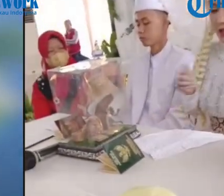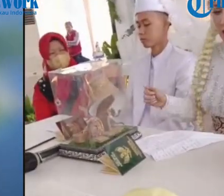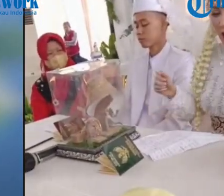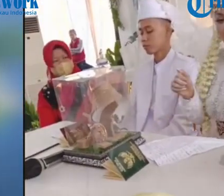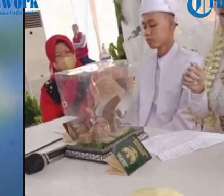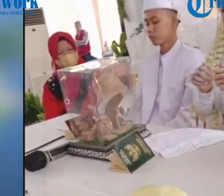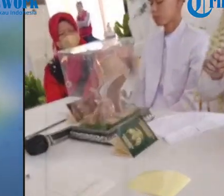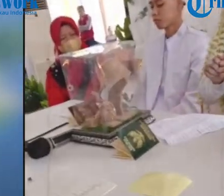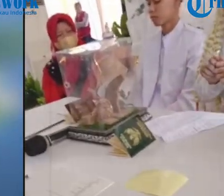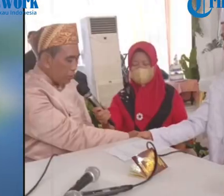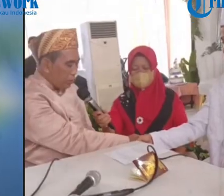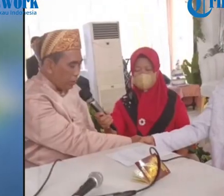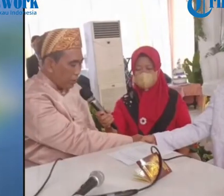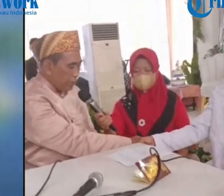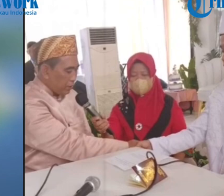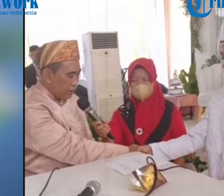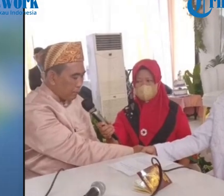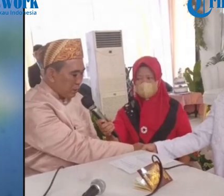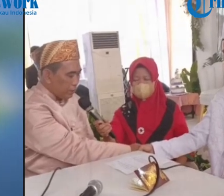terbaik untuk pasangan tersebut.